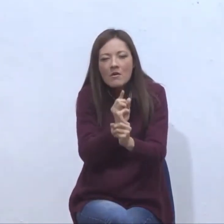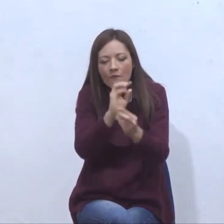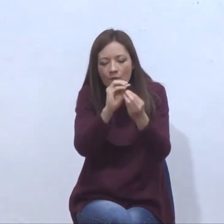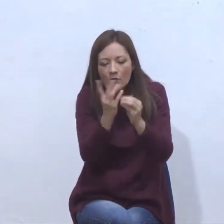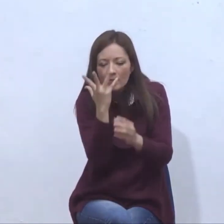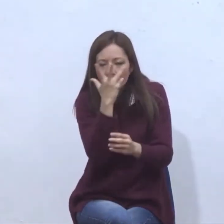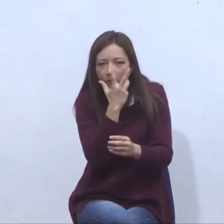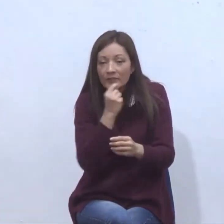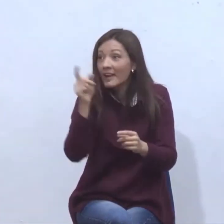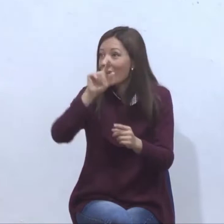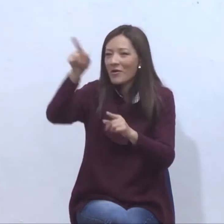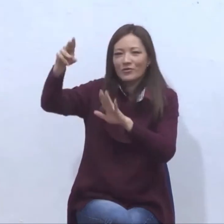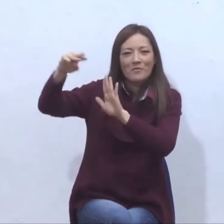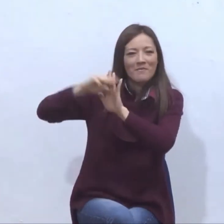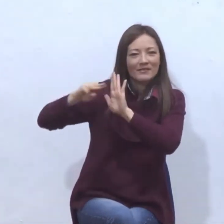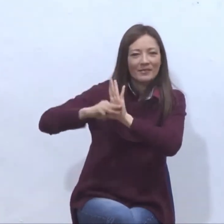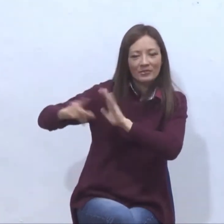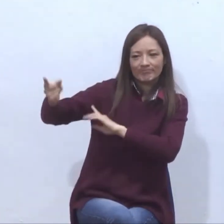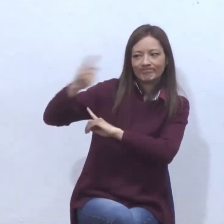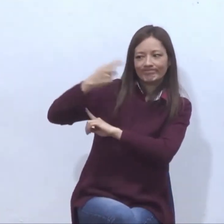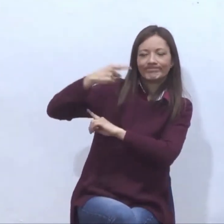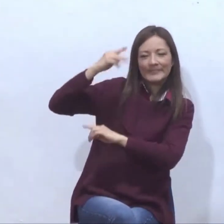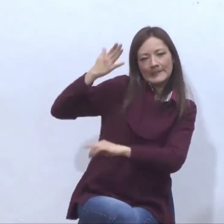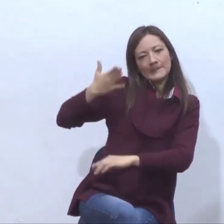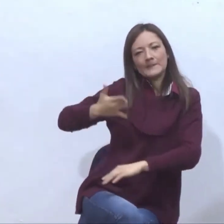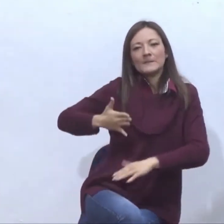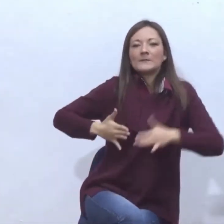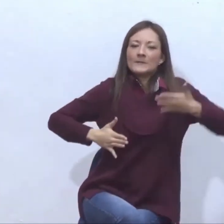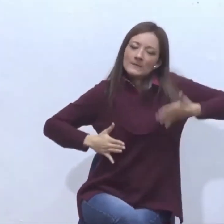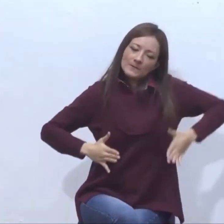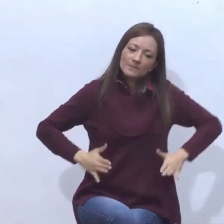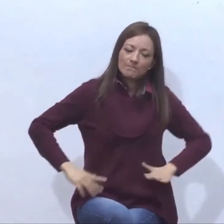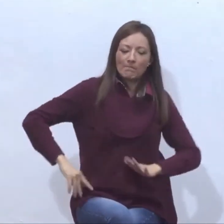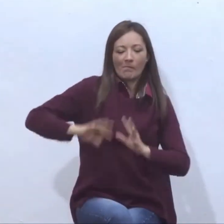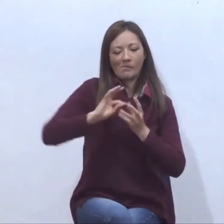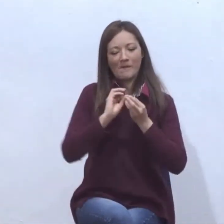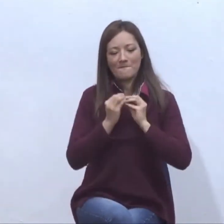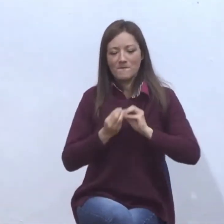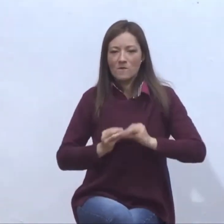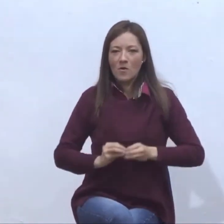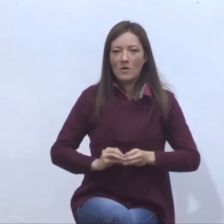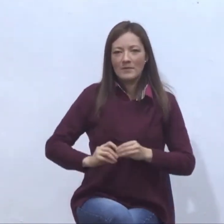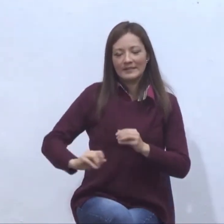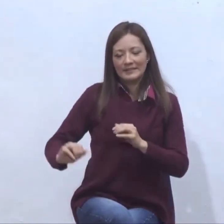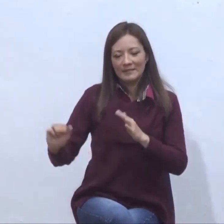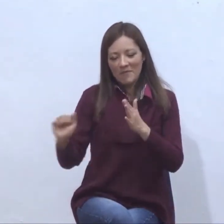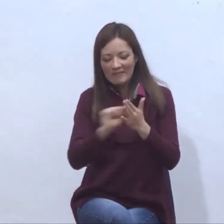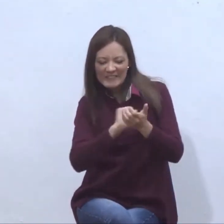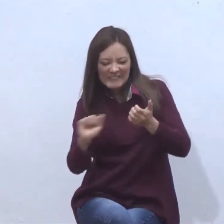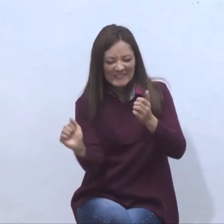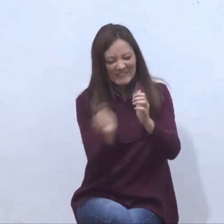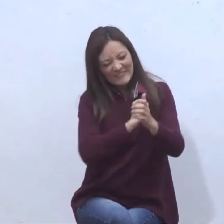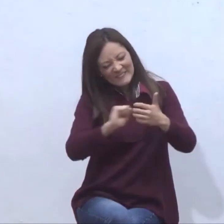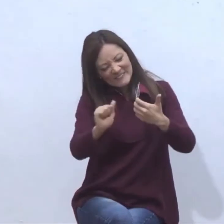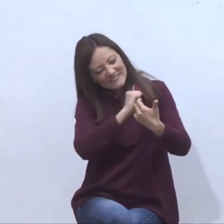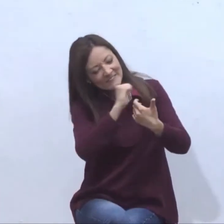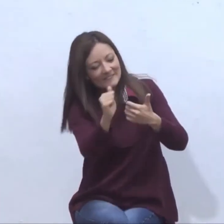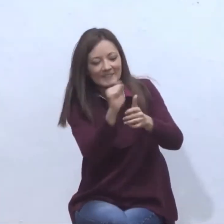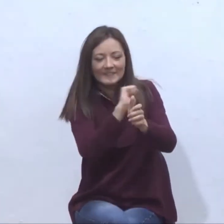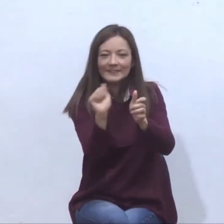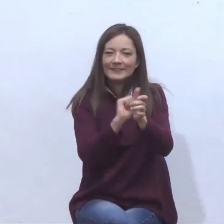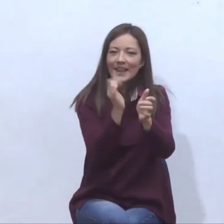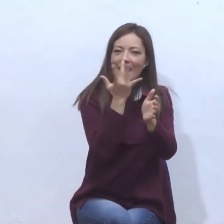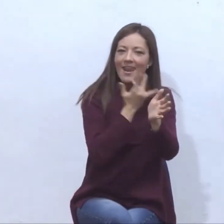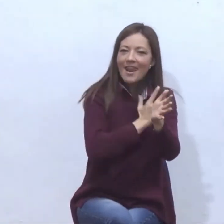los mandatos. El mandato es como un hierro que lo lima a usted y me lima a mí. El mandato es como